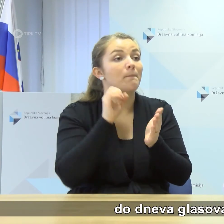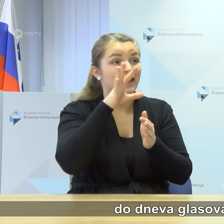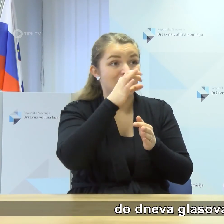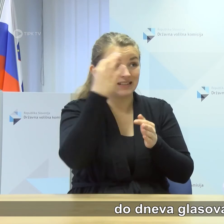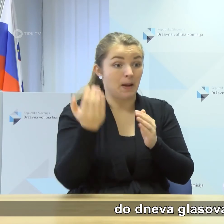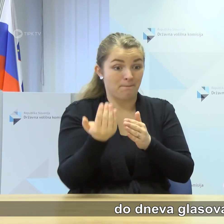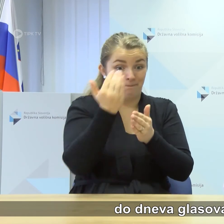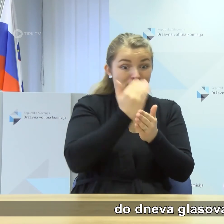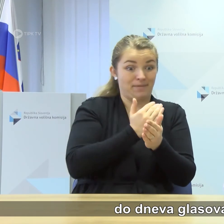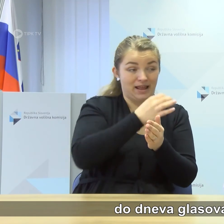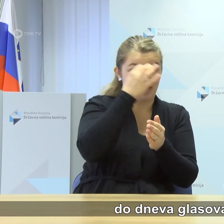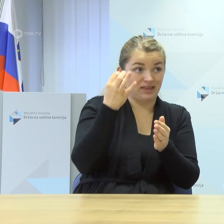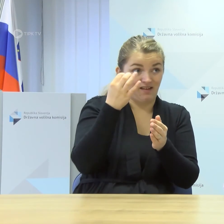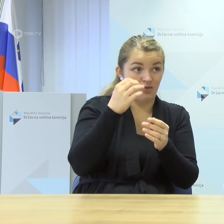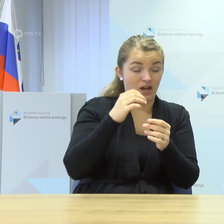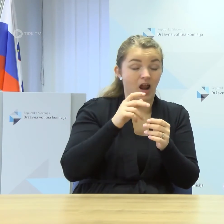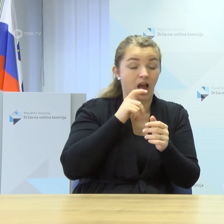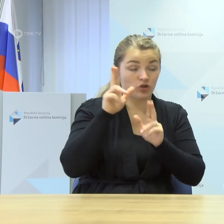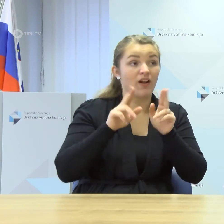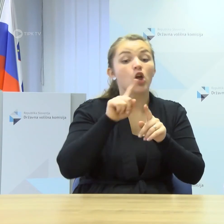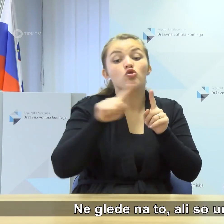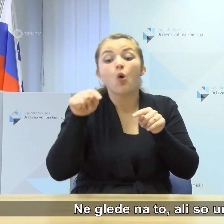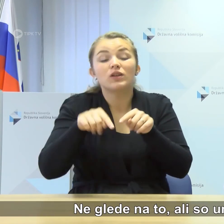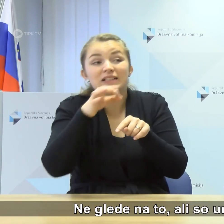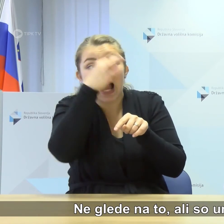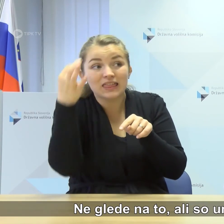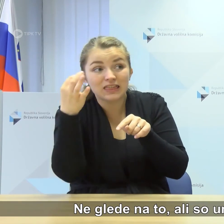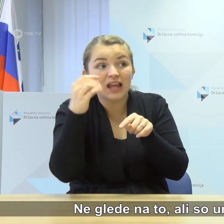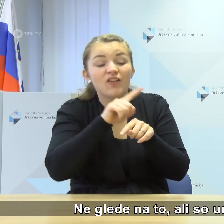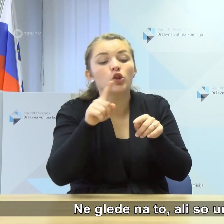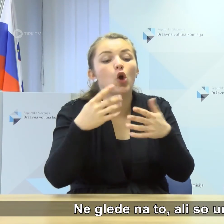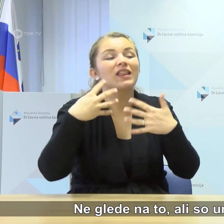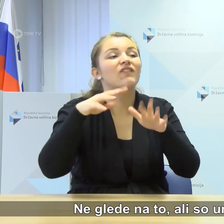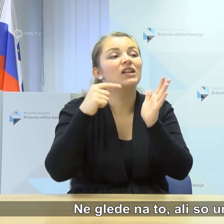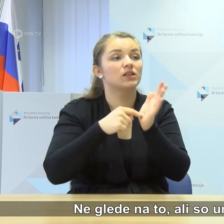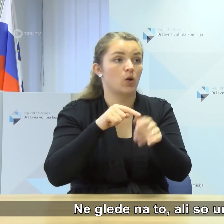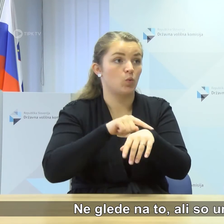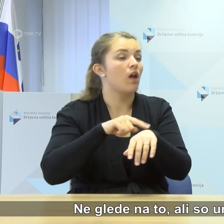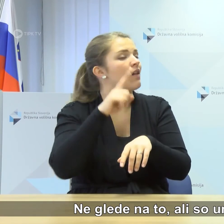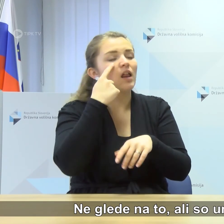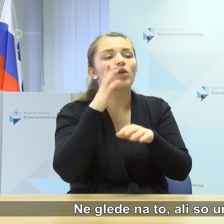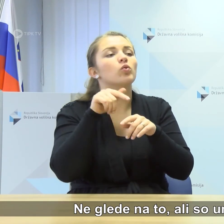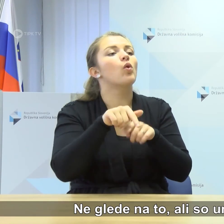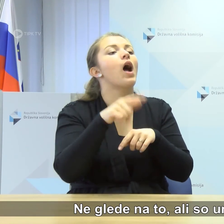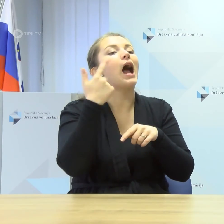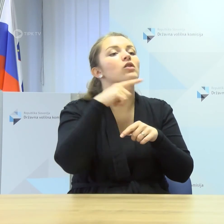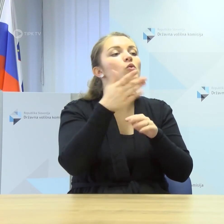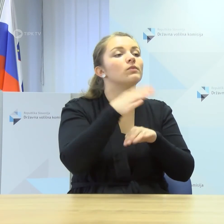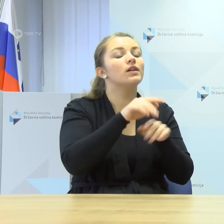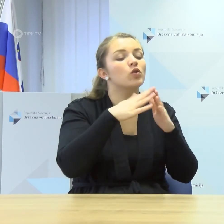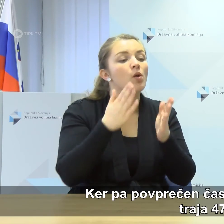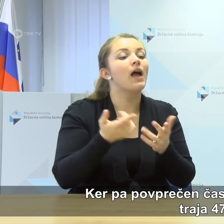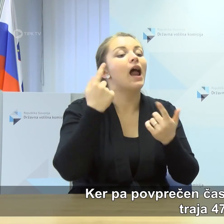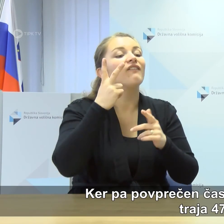ure. Ne glede na to, ali so umrli doma ali v tujini. Ker pa